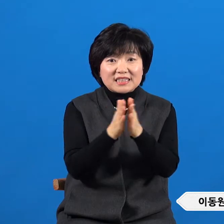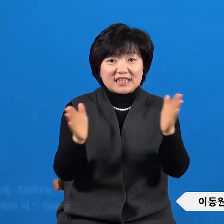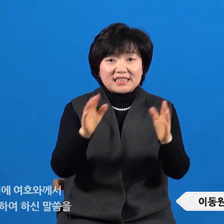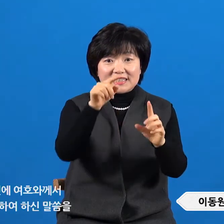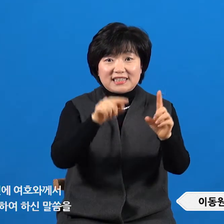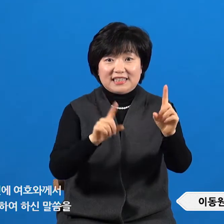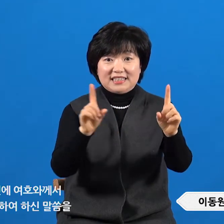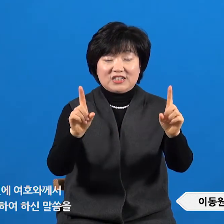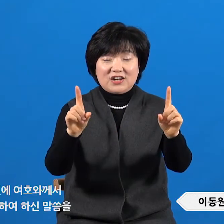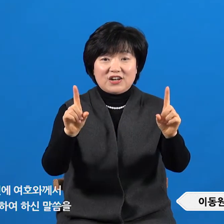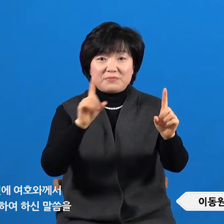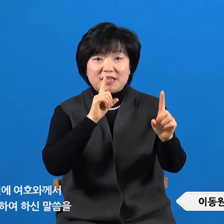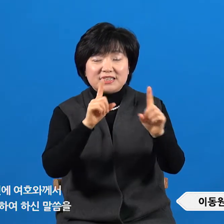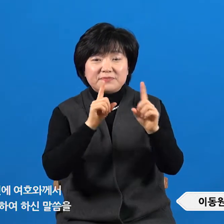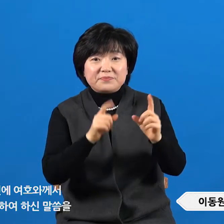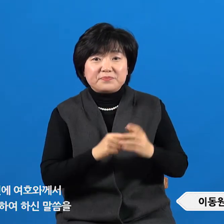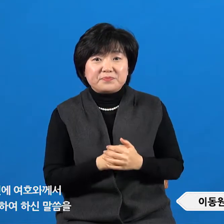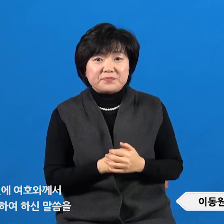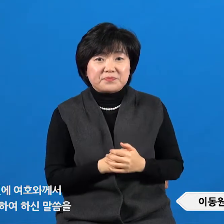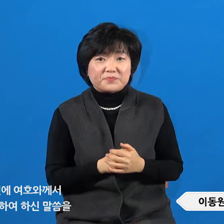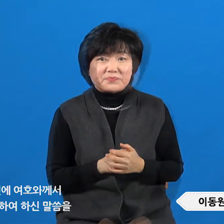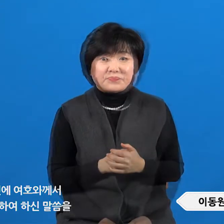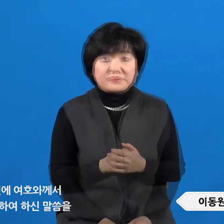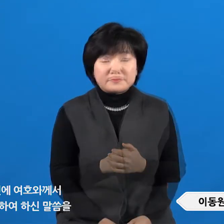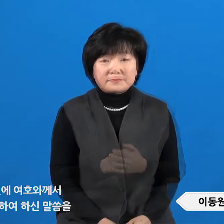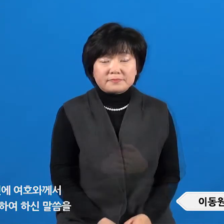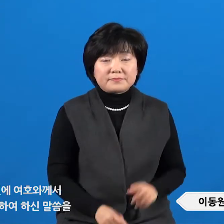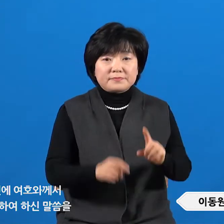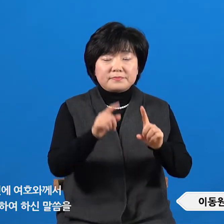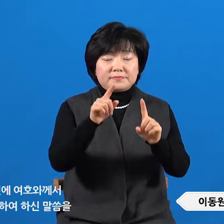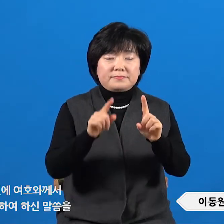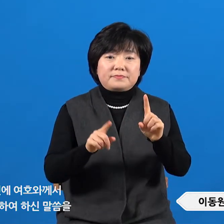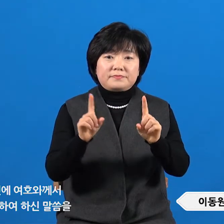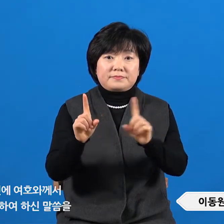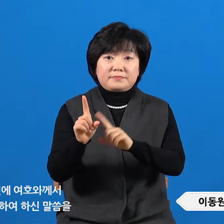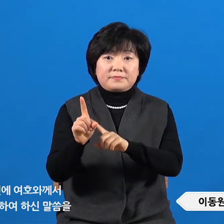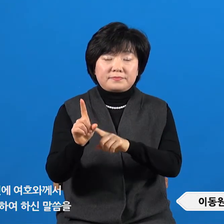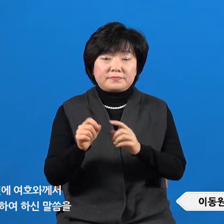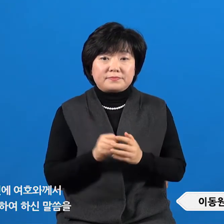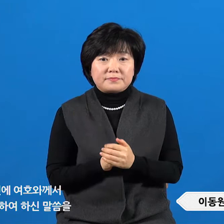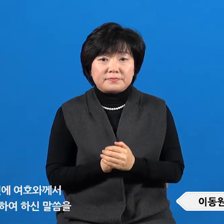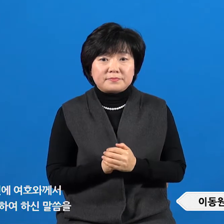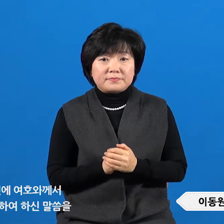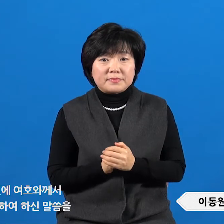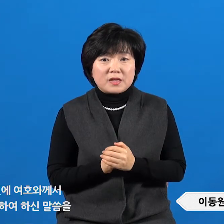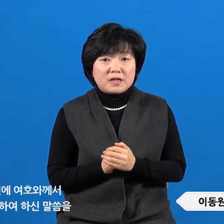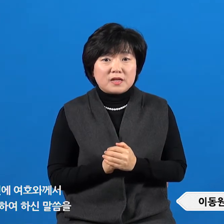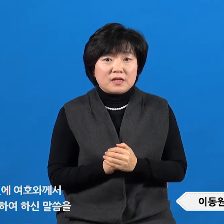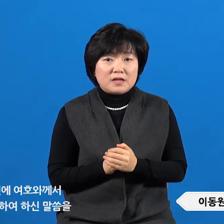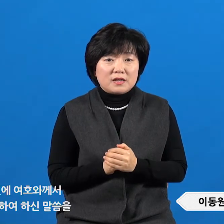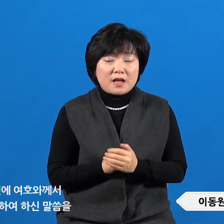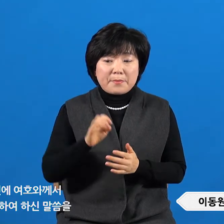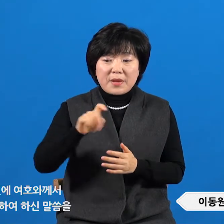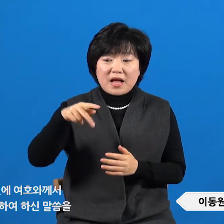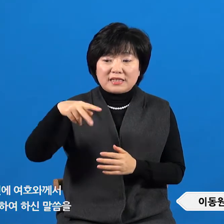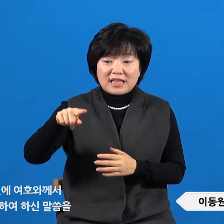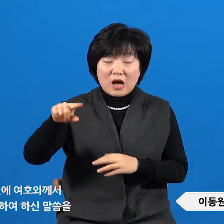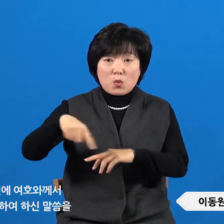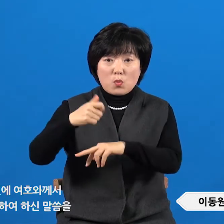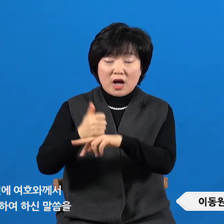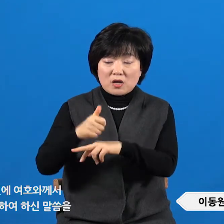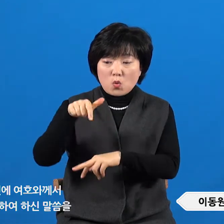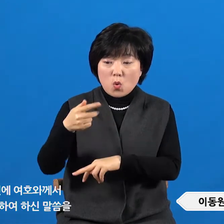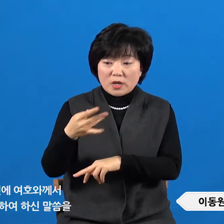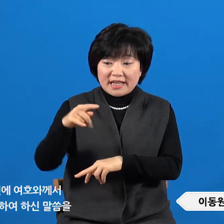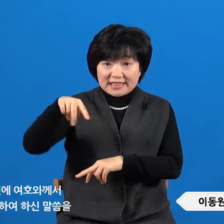본문이 시작되는 1절 말씀을 다시 한번 읽겠습니다. 1절 다 같이 읽겠습니다. 시작.